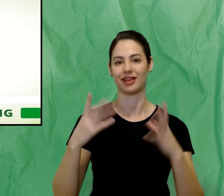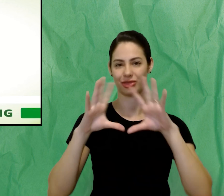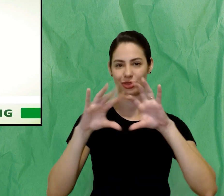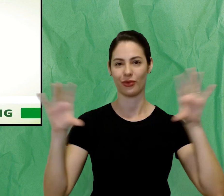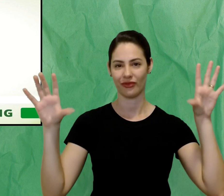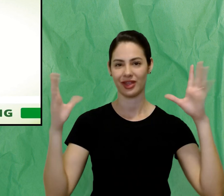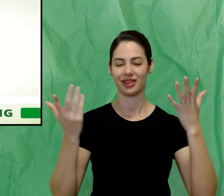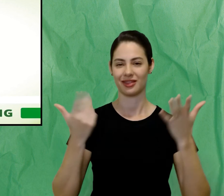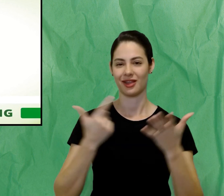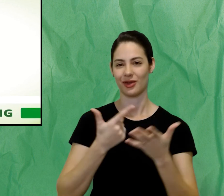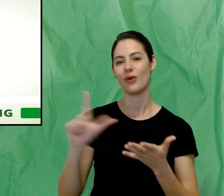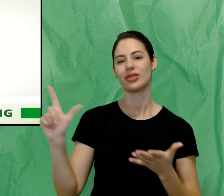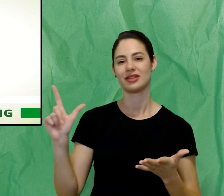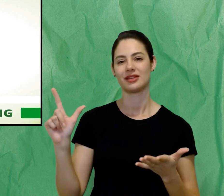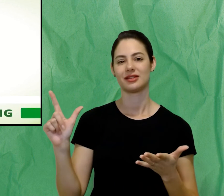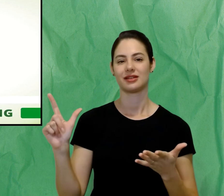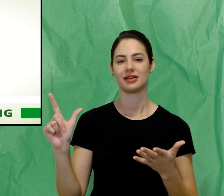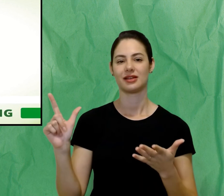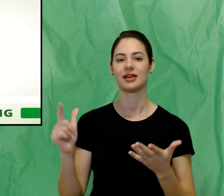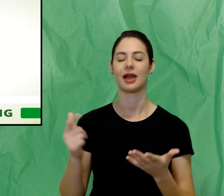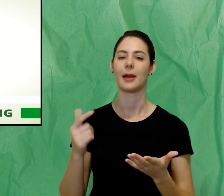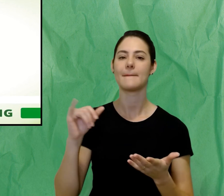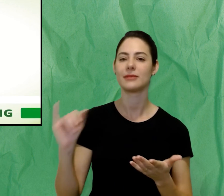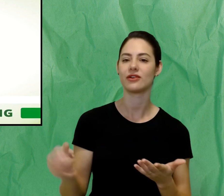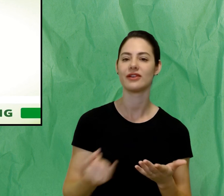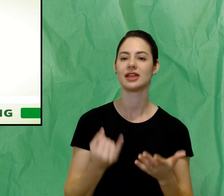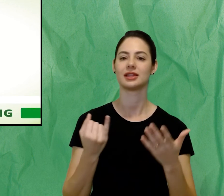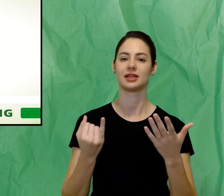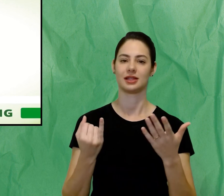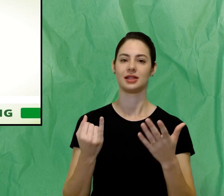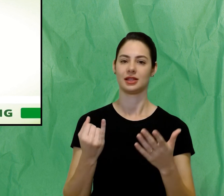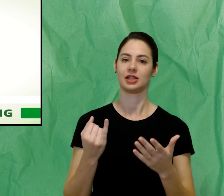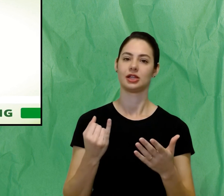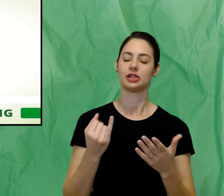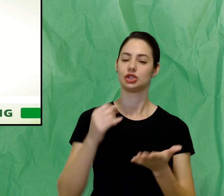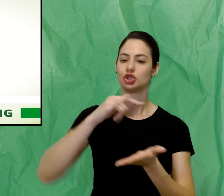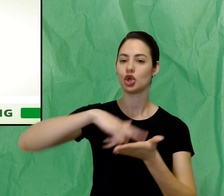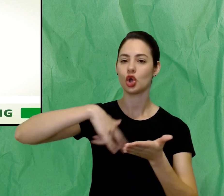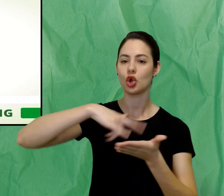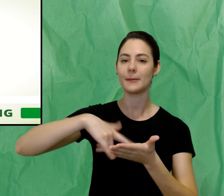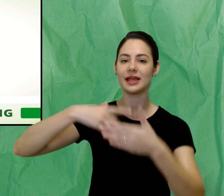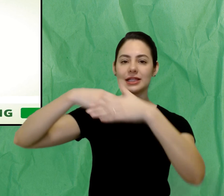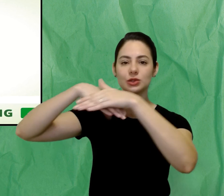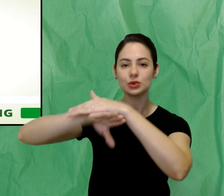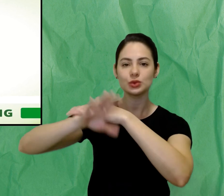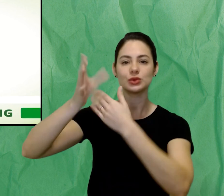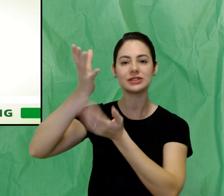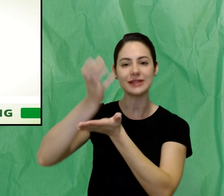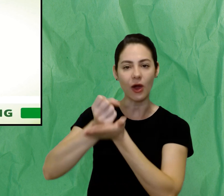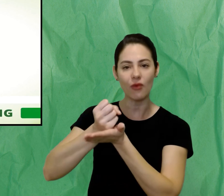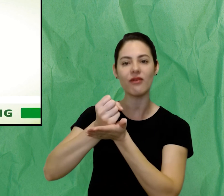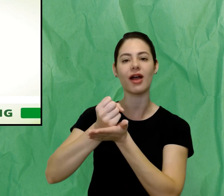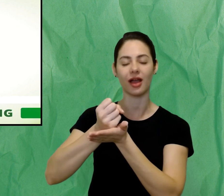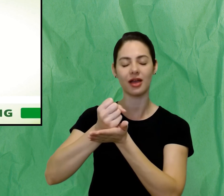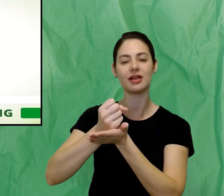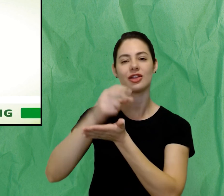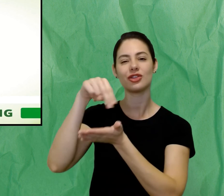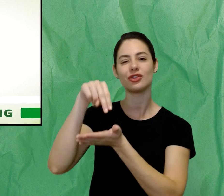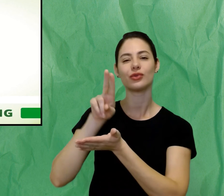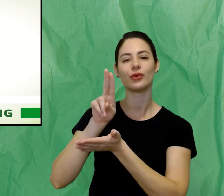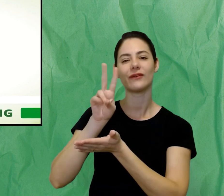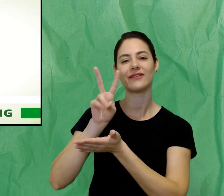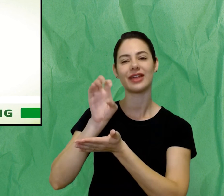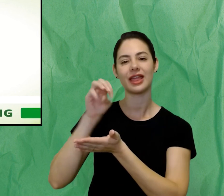seu escritório, por exemplo, se você trabalha com outras pessoas. Você pode fazer documentos, deixar salvo na